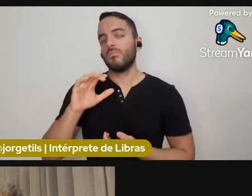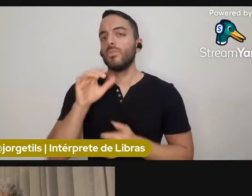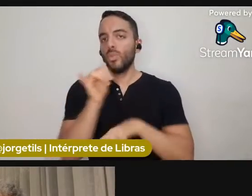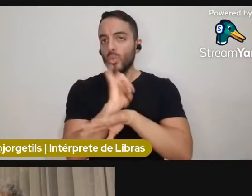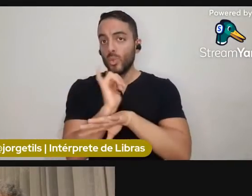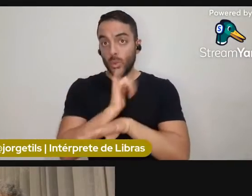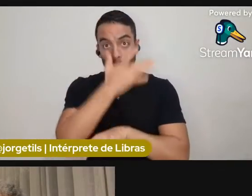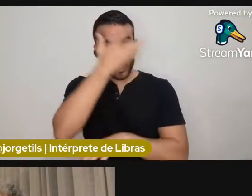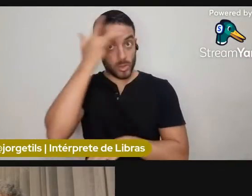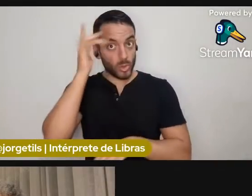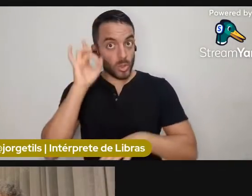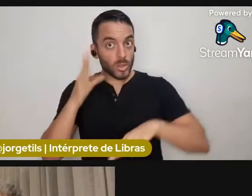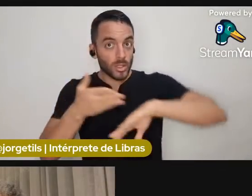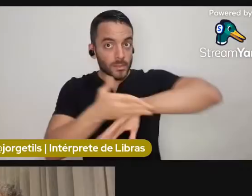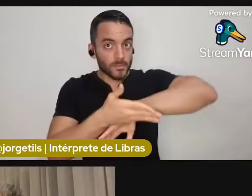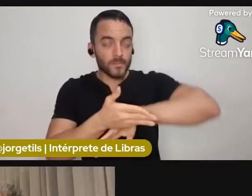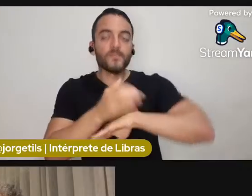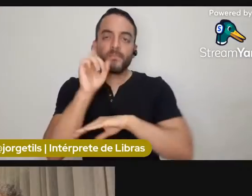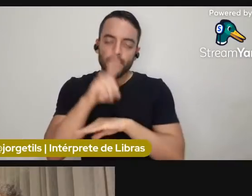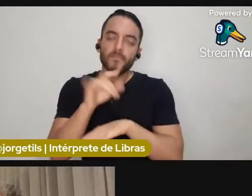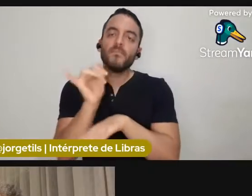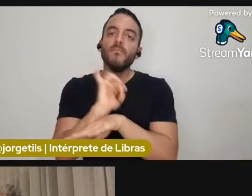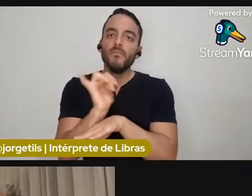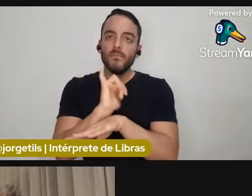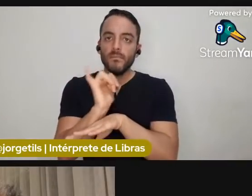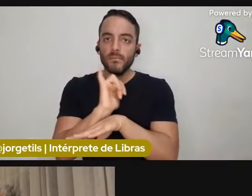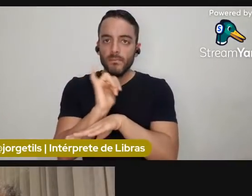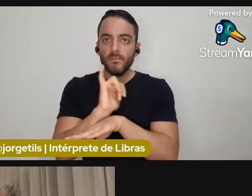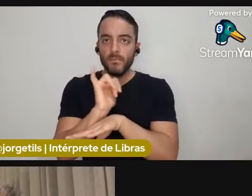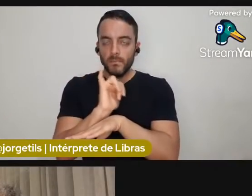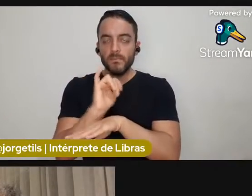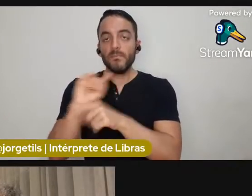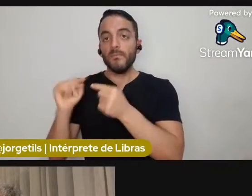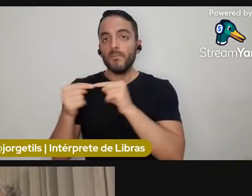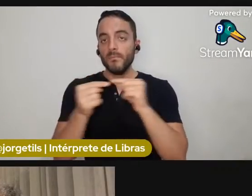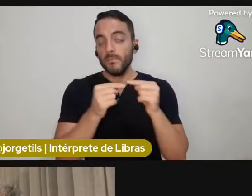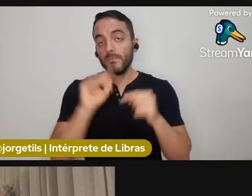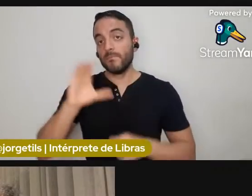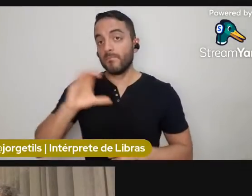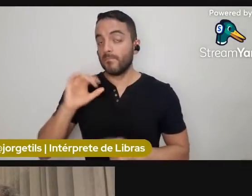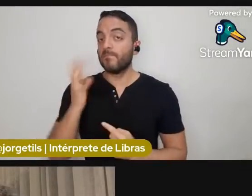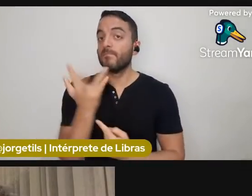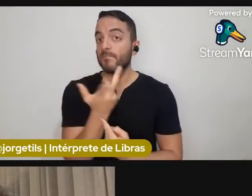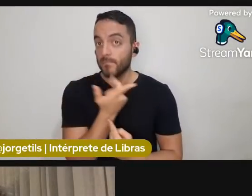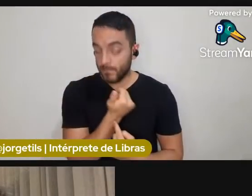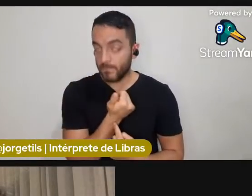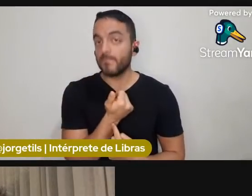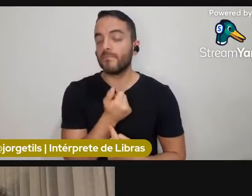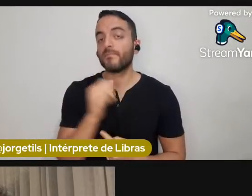acesso a essa live através do YouTube, da Rede Ciência, Arte e Cidadania, que é um canal do nosso programa.